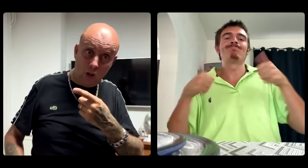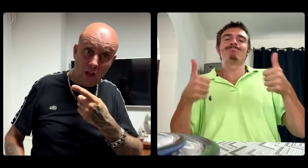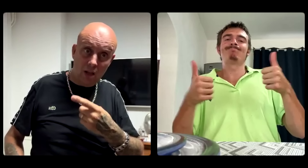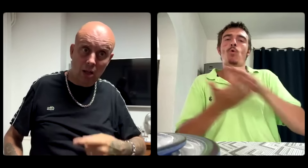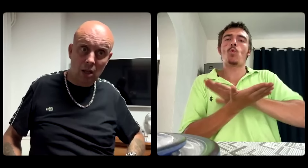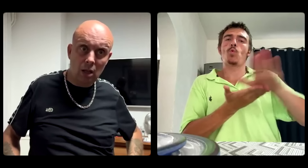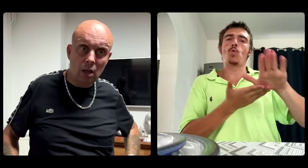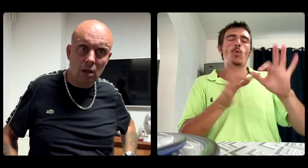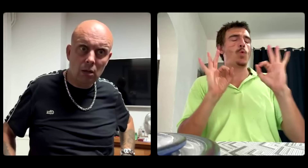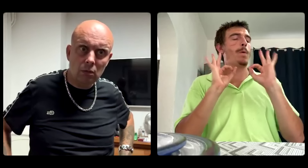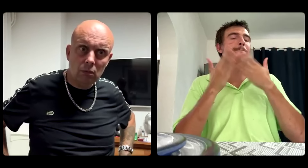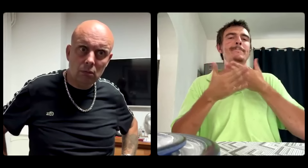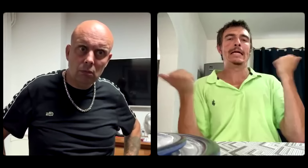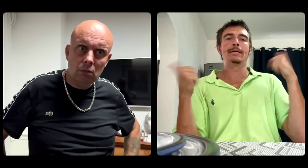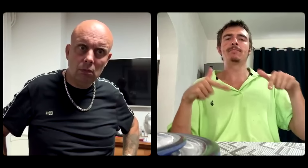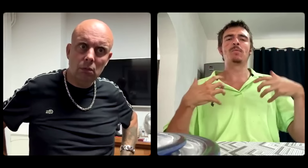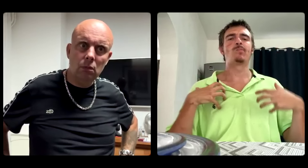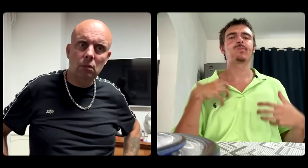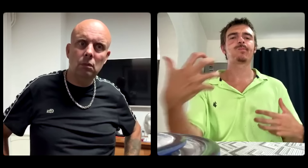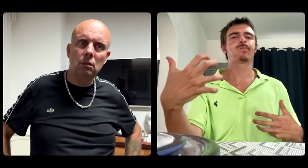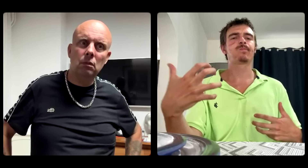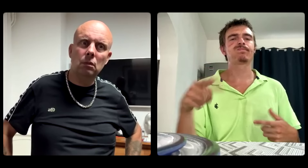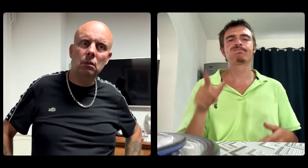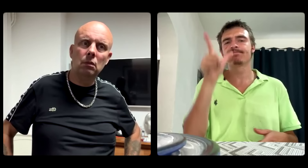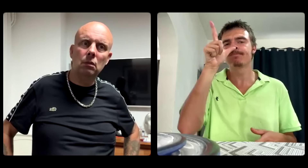leuk. Heb ik dat gemeen?